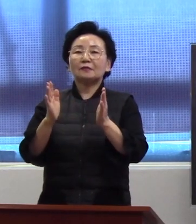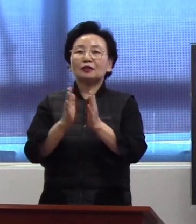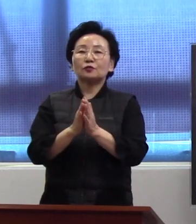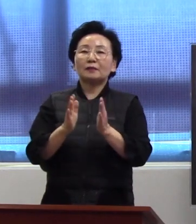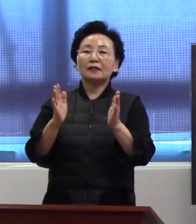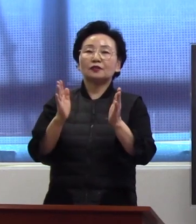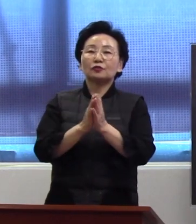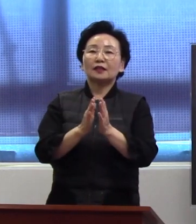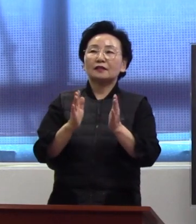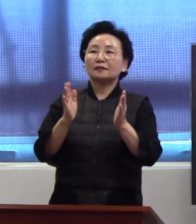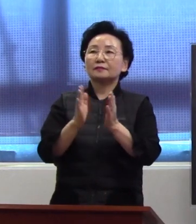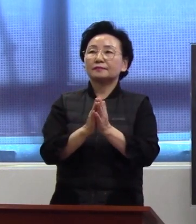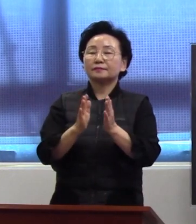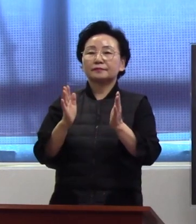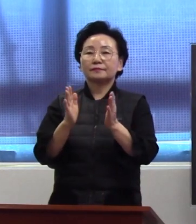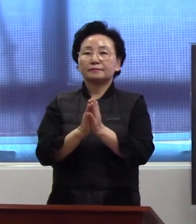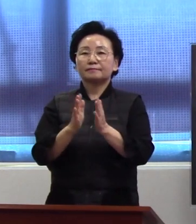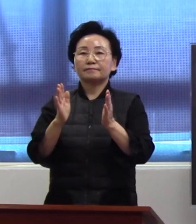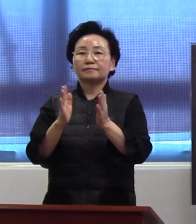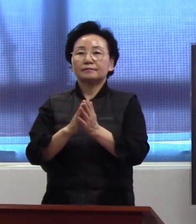하나만 좀 빨리 해볼까? 빨리 한